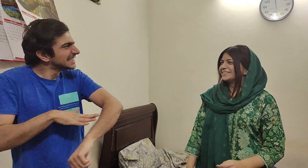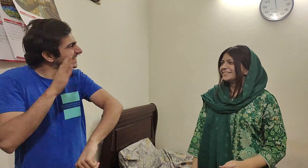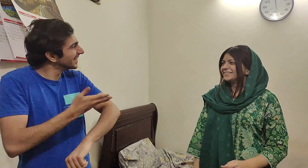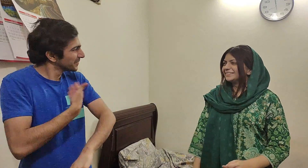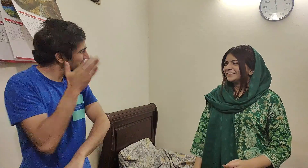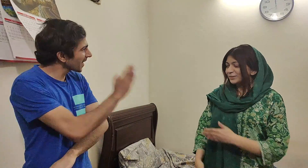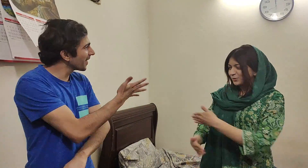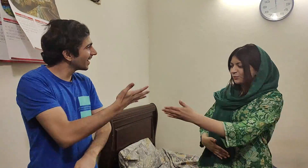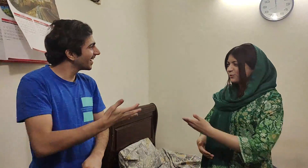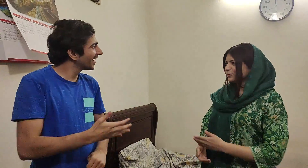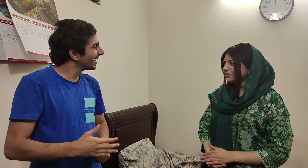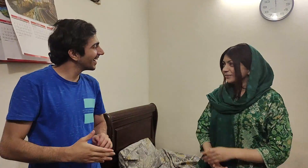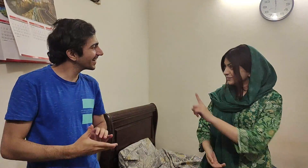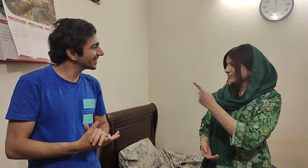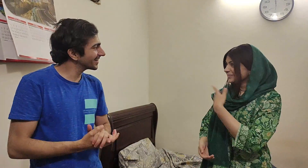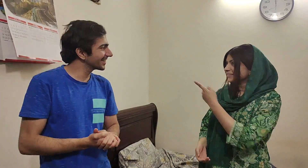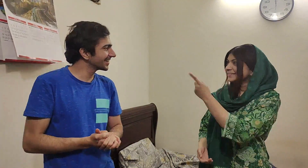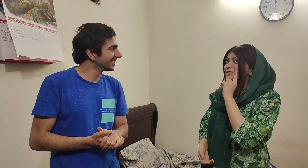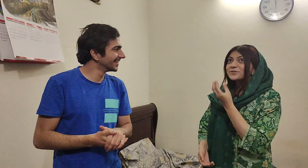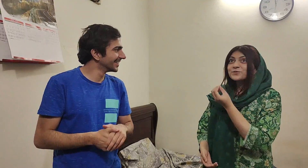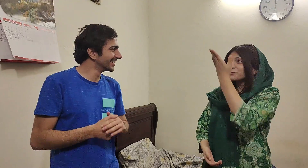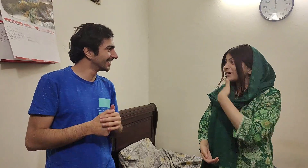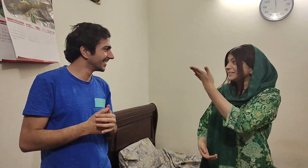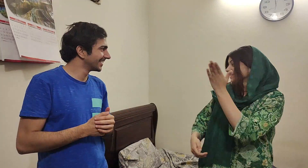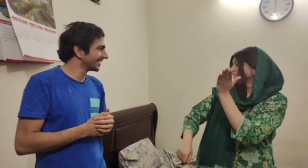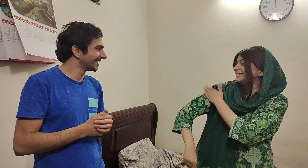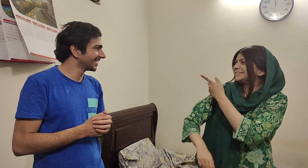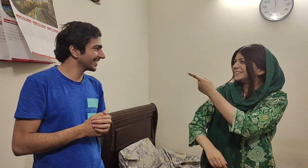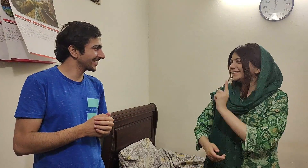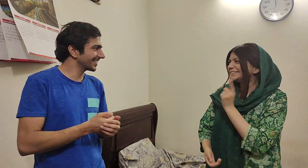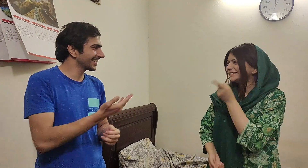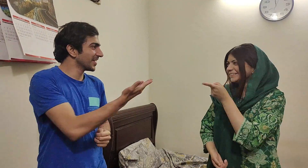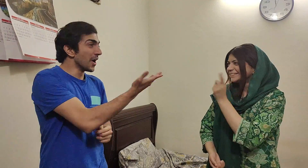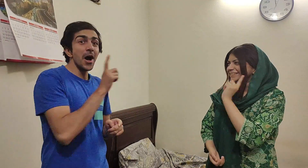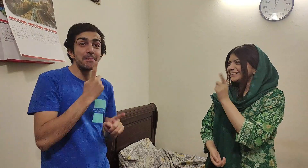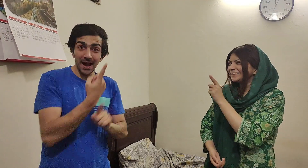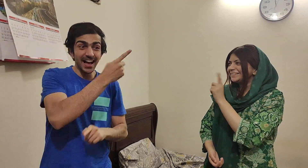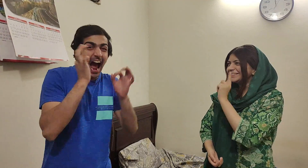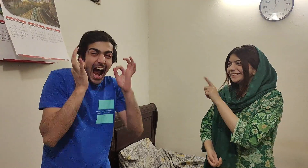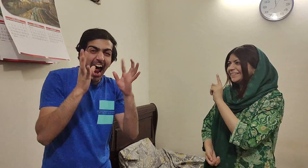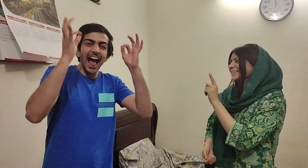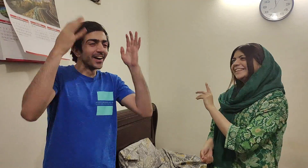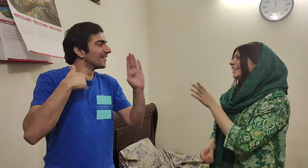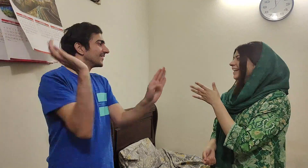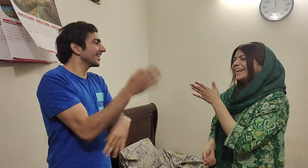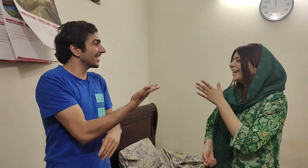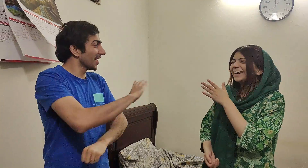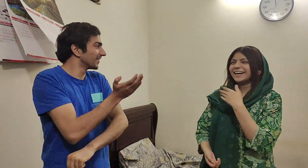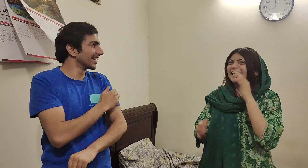मतलब हद होती है यार, तुम क्यों मार रही हो मुझे? तुमने सुबह मुझे इतने जोर से आज मारा था, नहीं तुमने